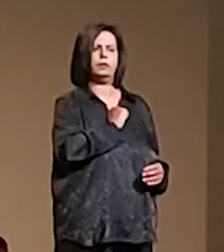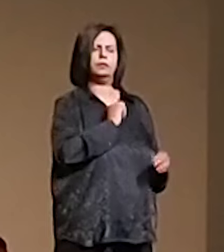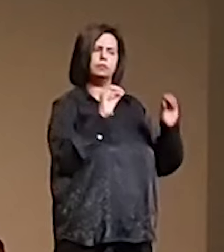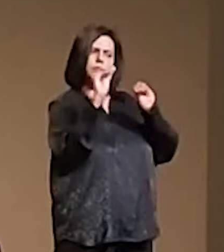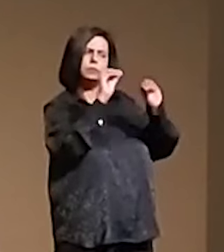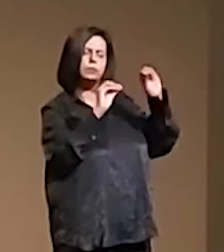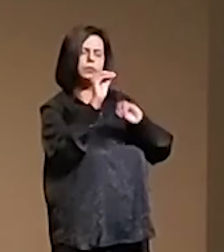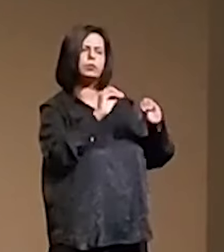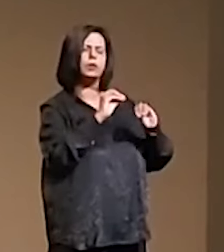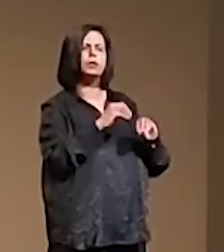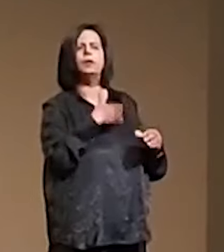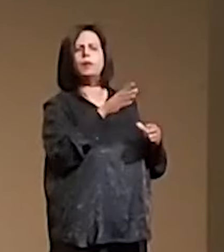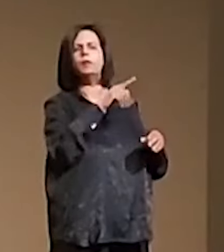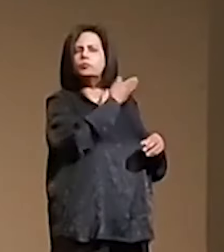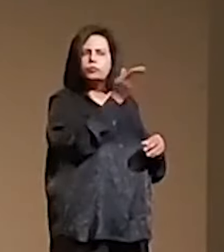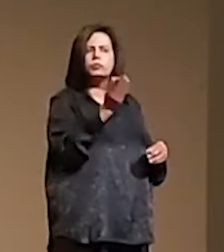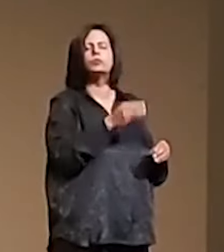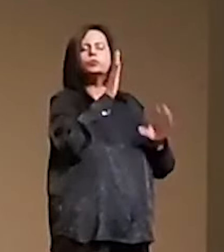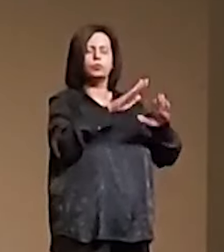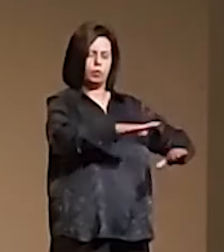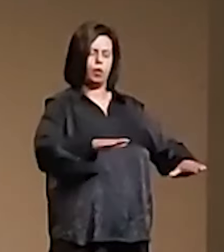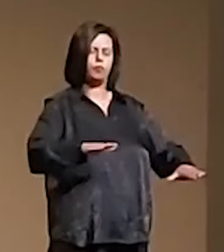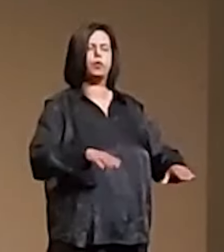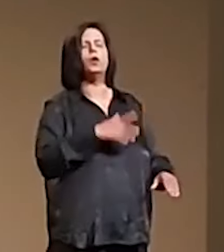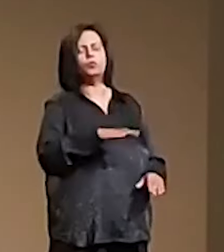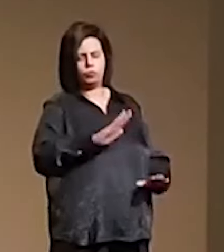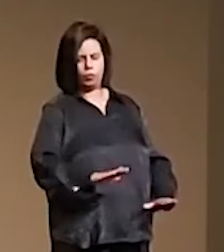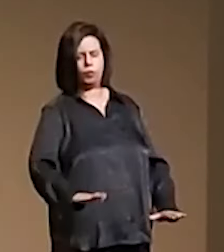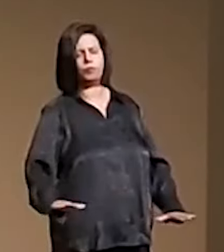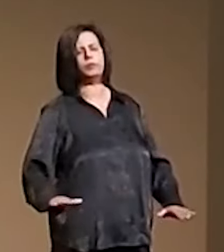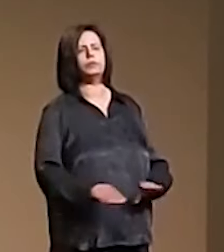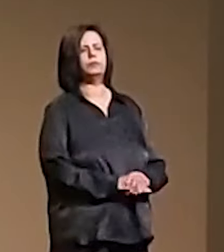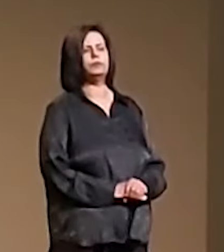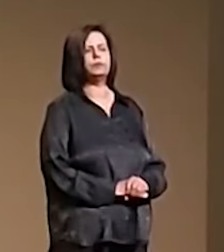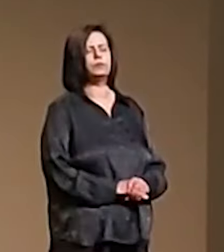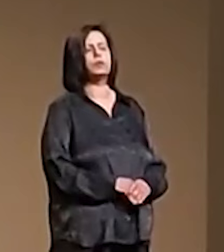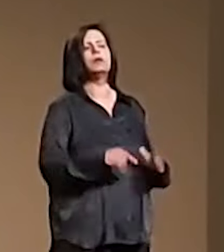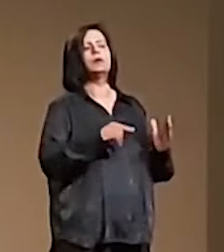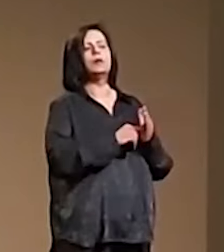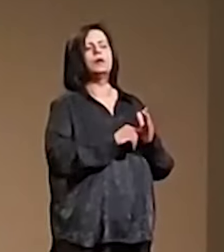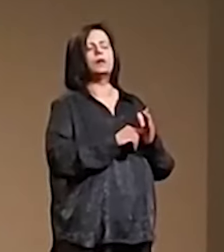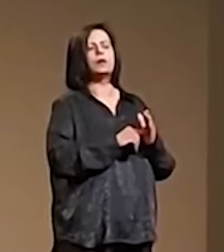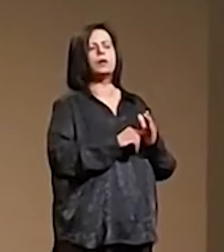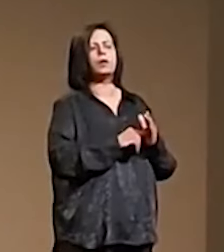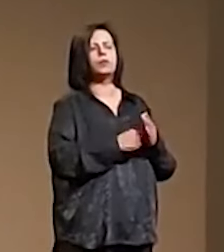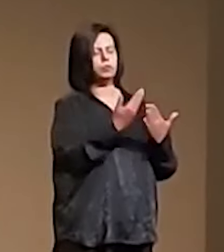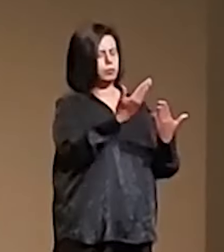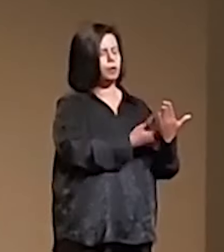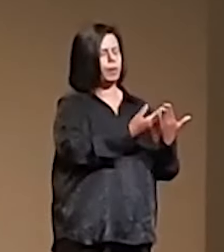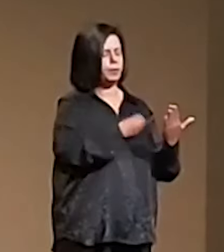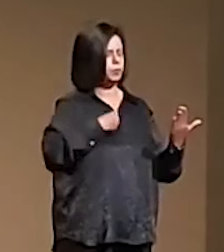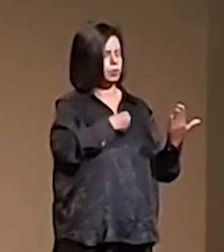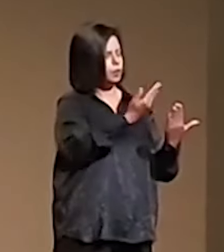où? Qu'il est aux enfants? Qu'il est aux petits-enfants? Quand je vous gagne une ordonnance,